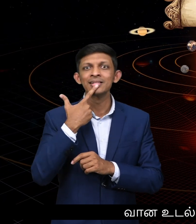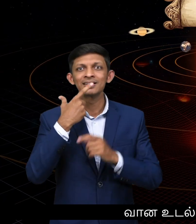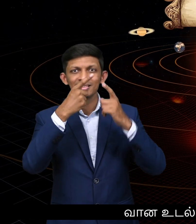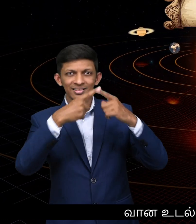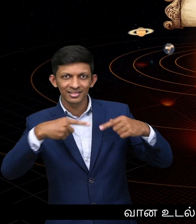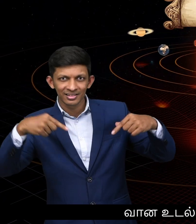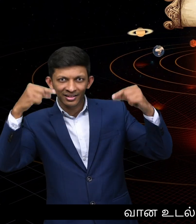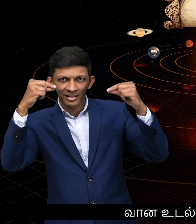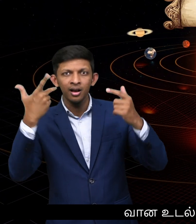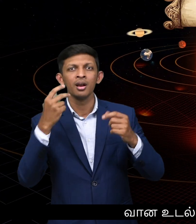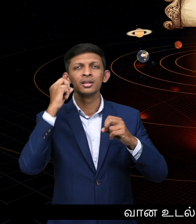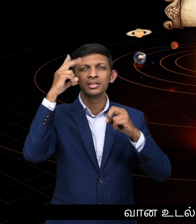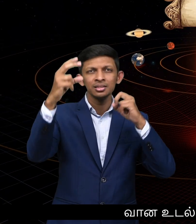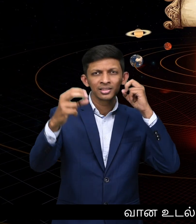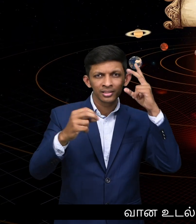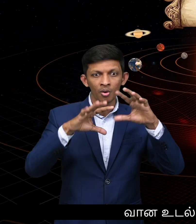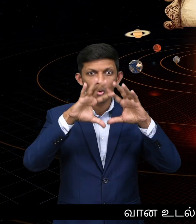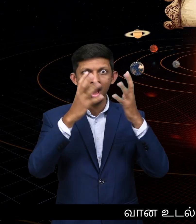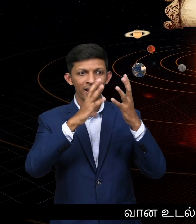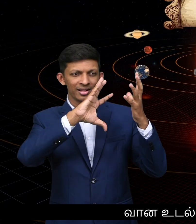உடல்களால் ஈர்க்கப்பட்டனர்.